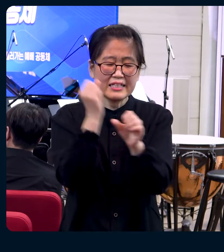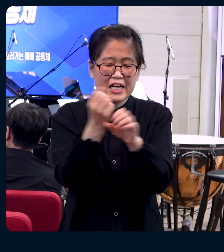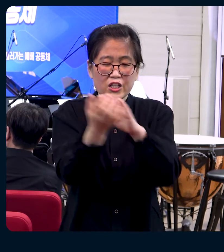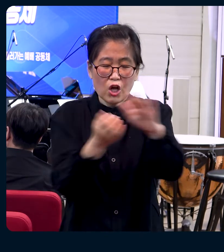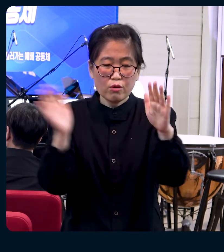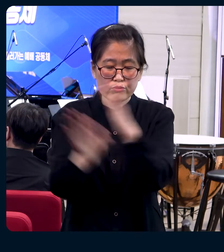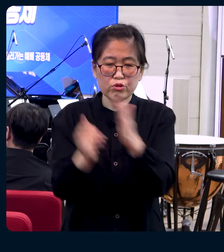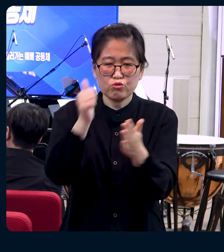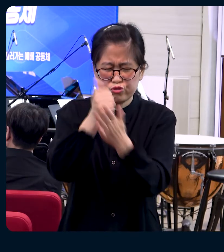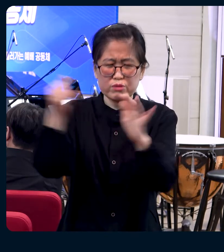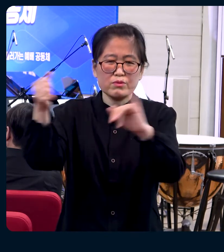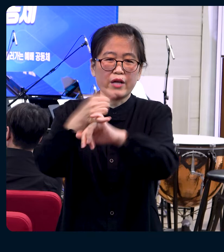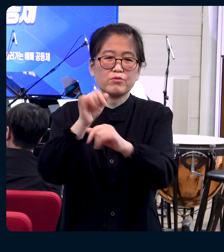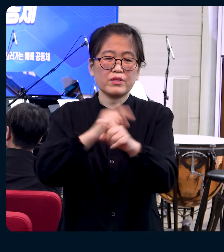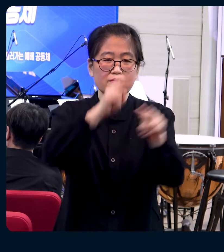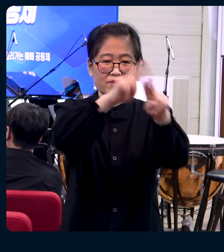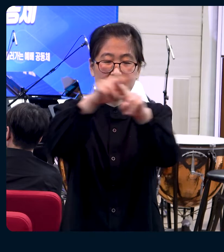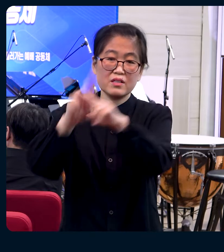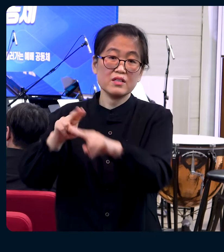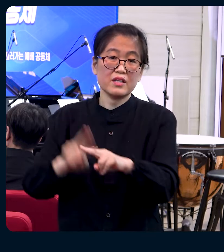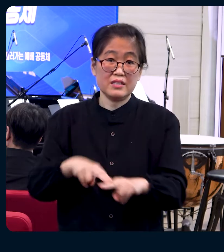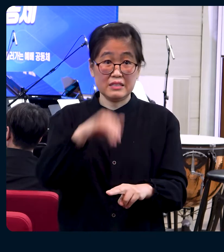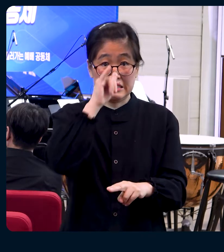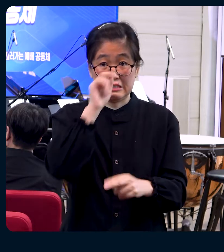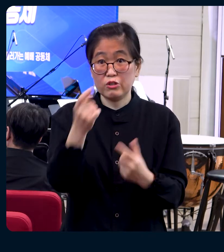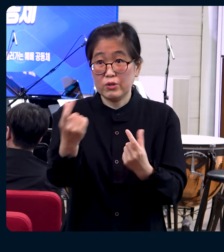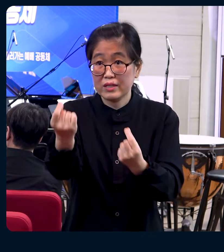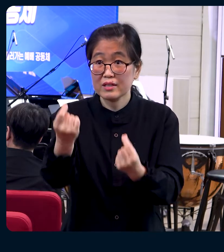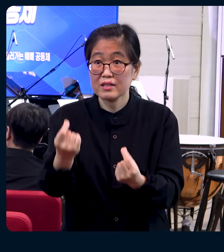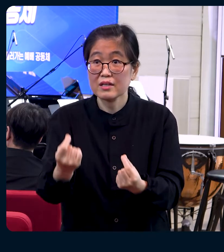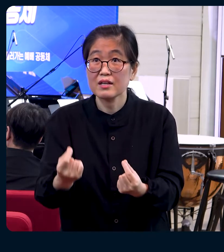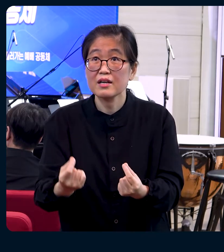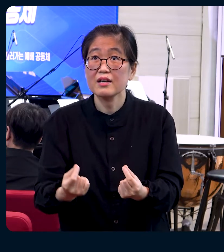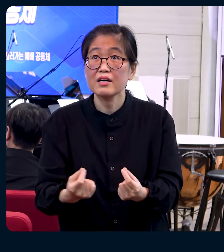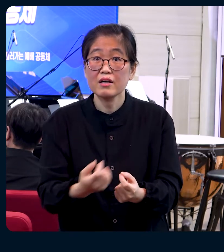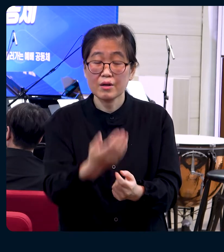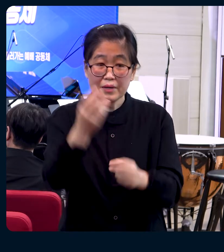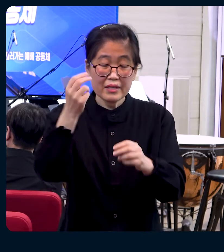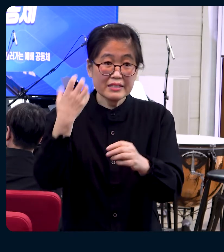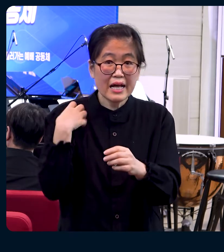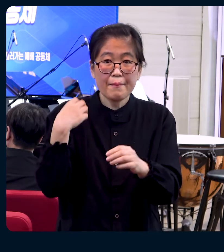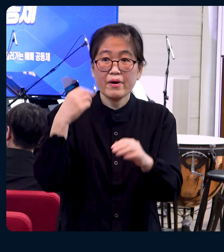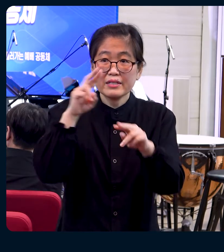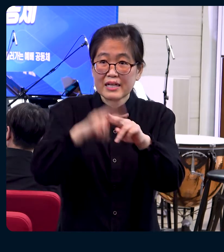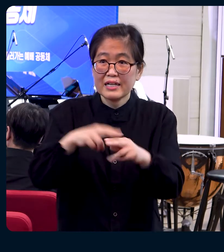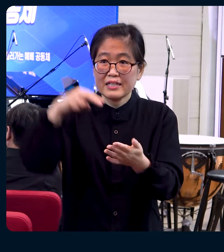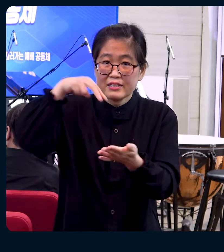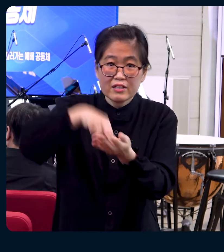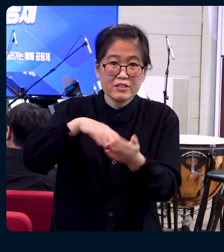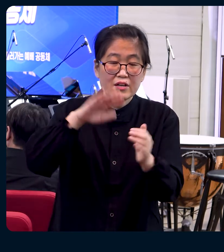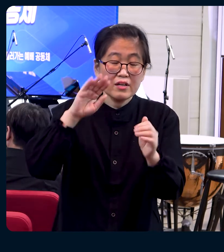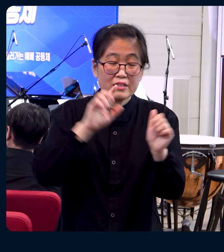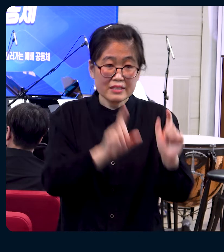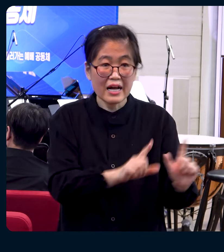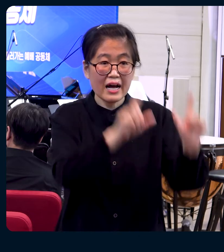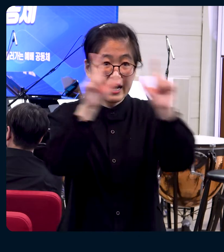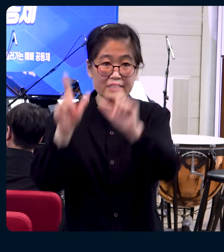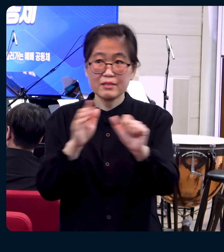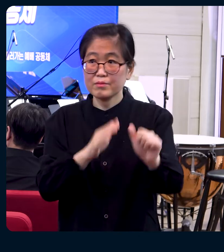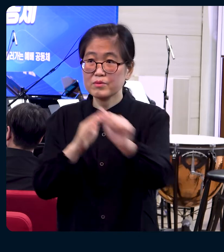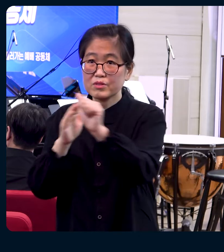자리에 앉아있게 하실 것이라는 주님의 약속이 이루어진 날입니다. 할렐루야. 그런 사명의 자리에 서서 사시길